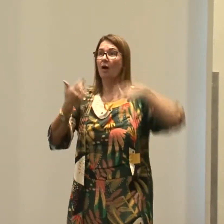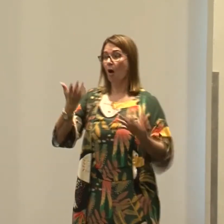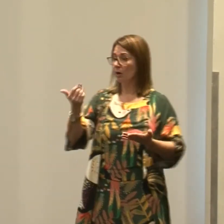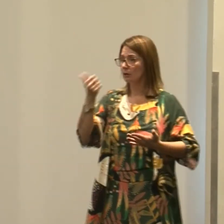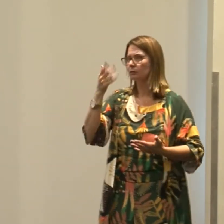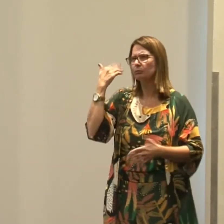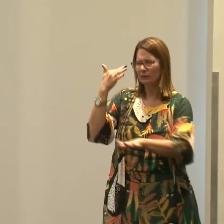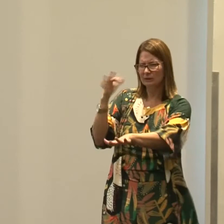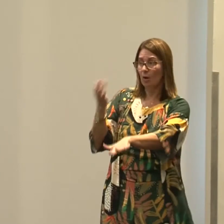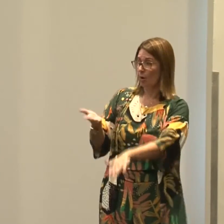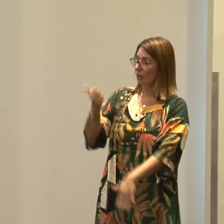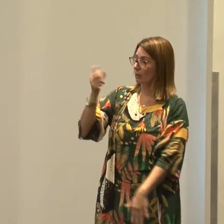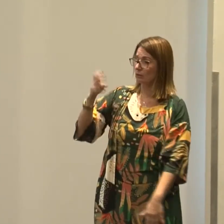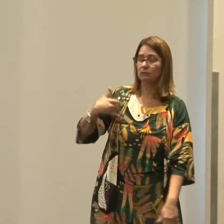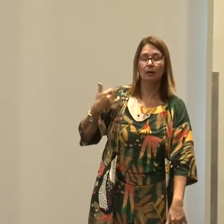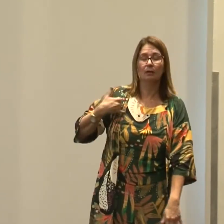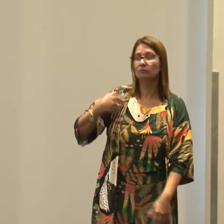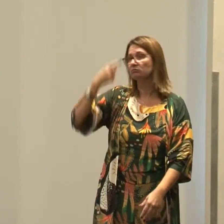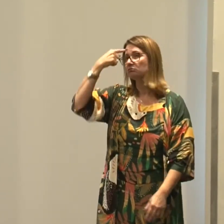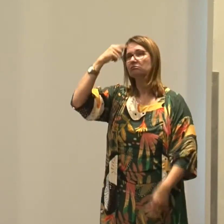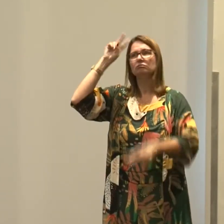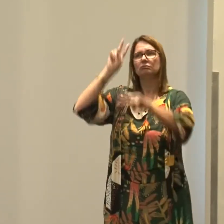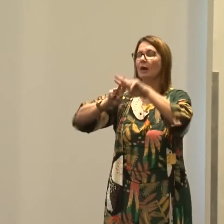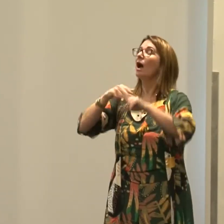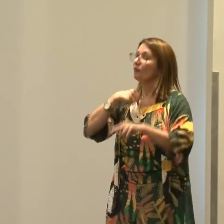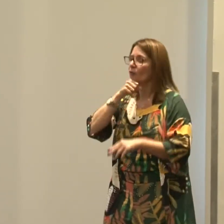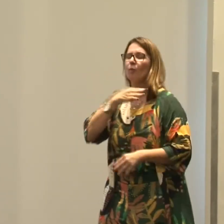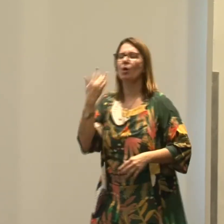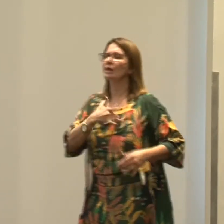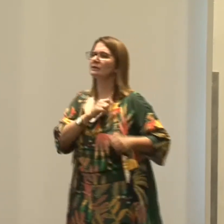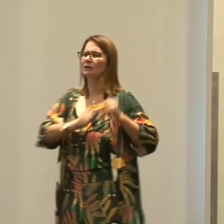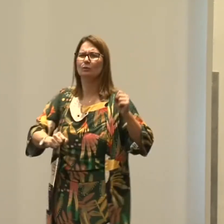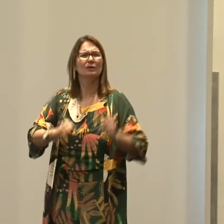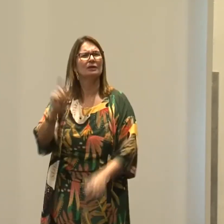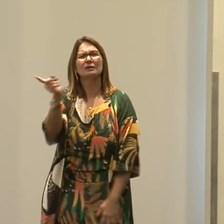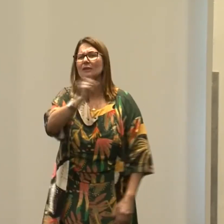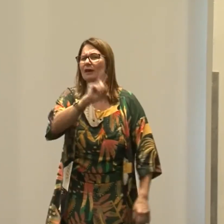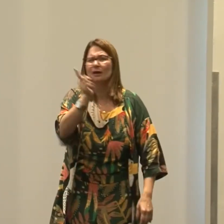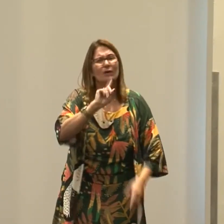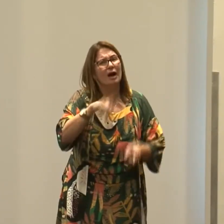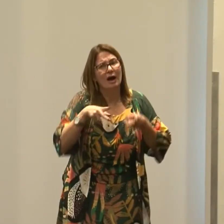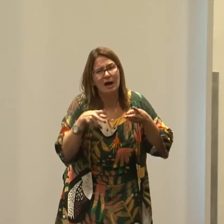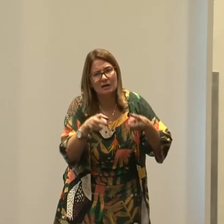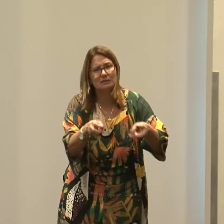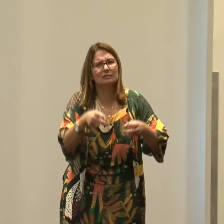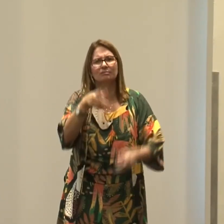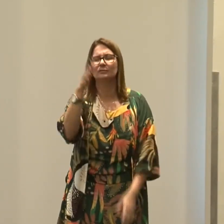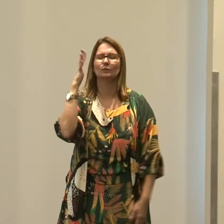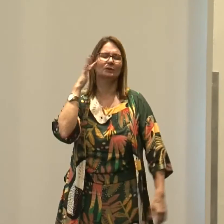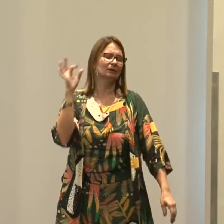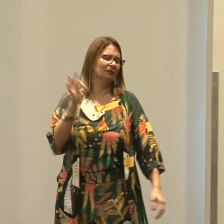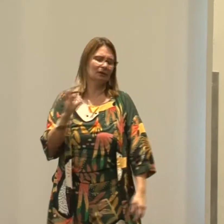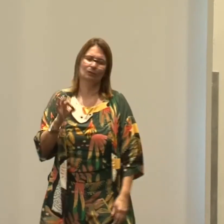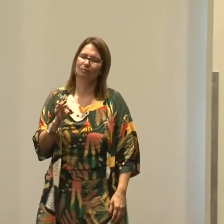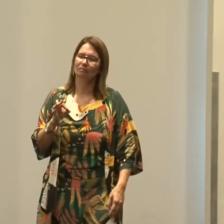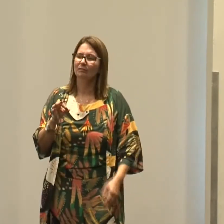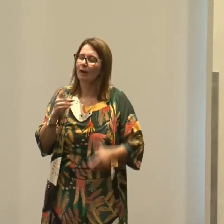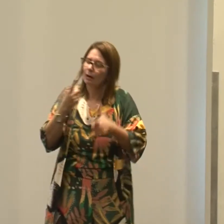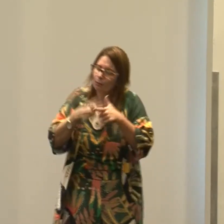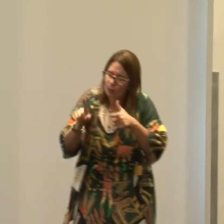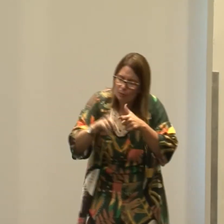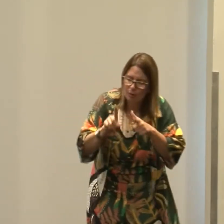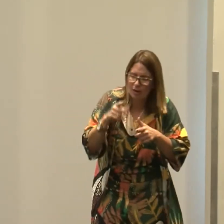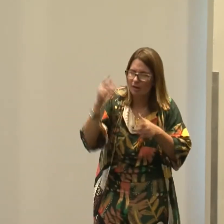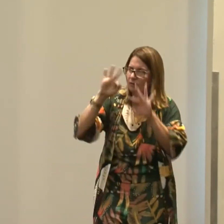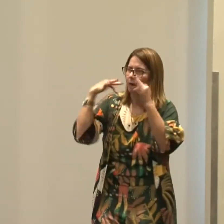crescer com isso. Né? Hoje essa pessoa já tem 15 anos e ficou traumatizado, que a avó morreu do coração, mas na verdade o motivo